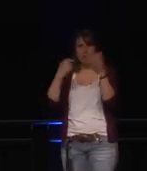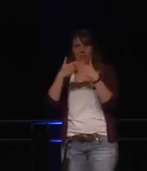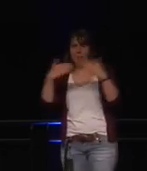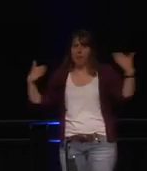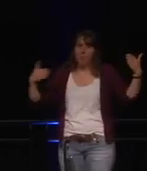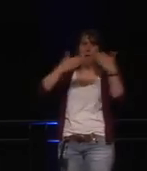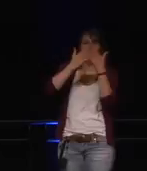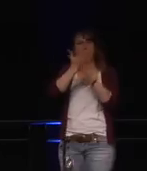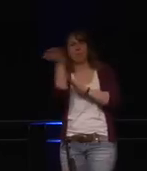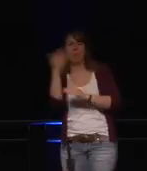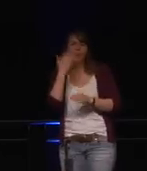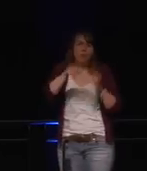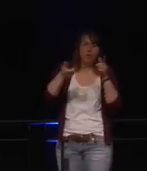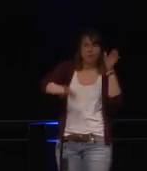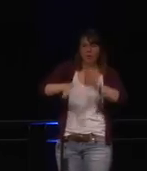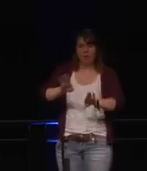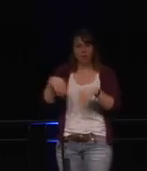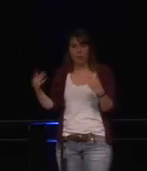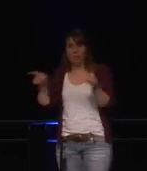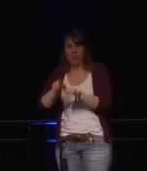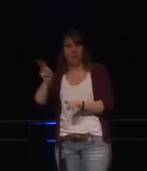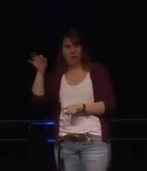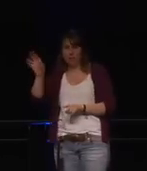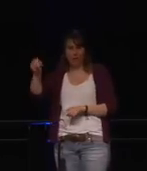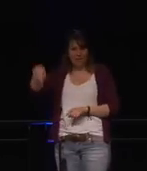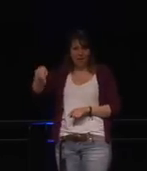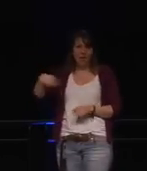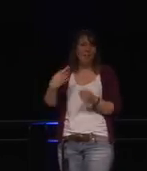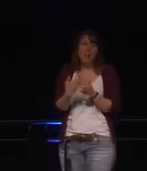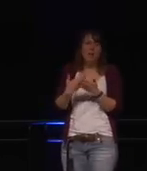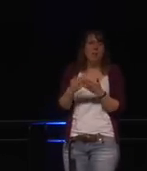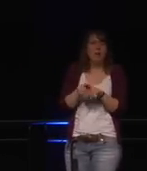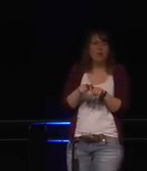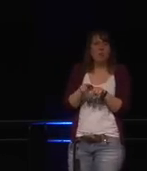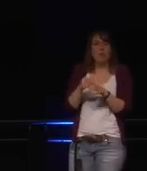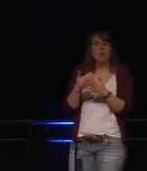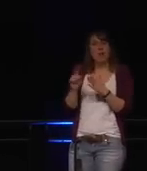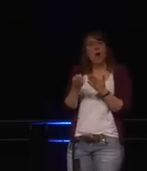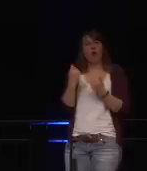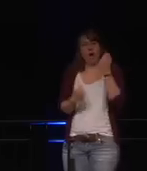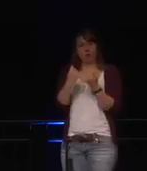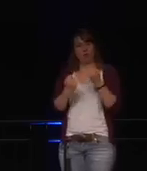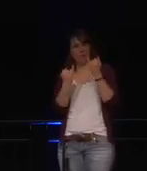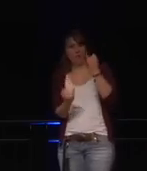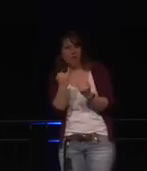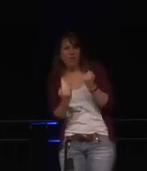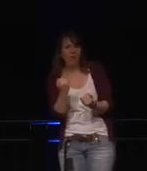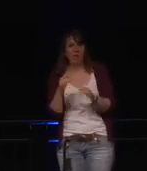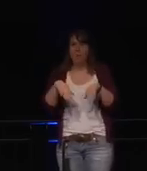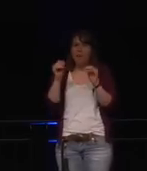seguridad, o para compararlo con la industria movilística. Por ejemplo, con la